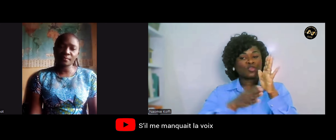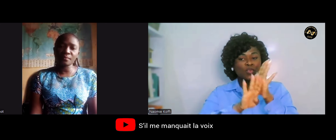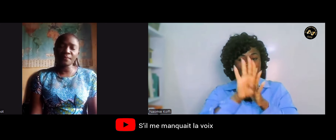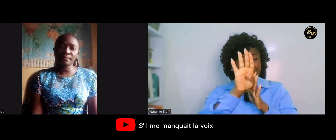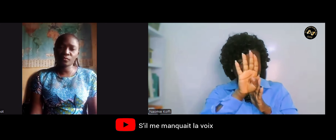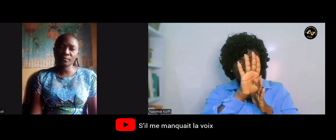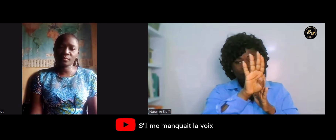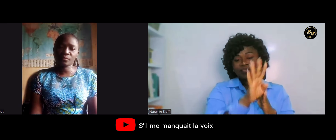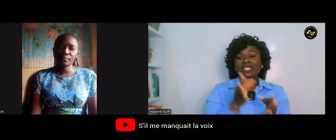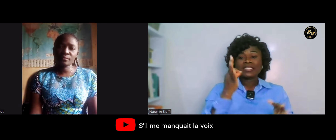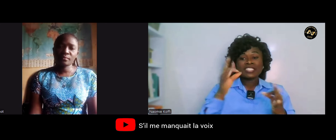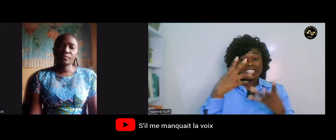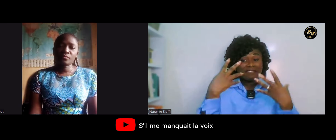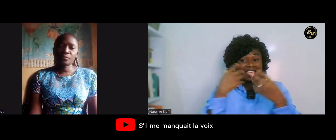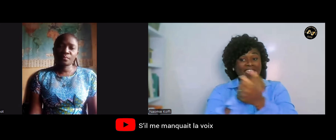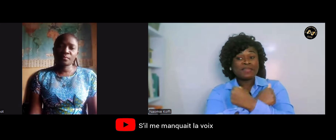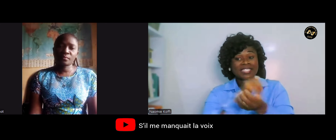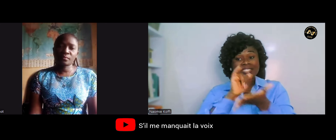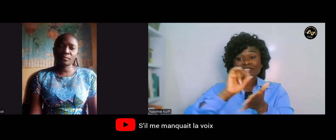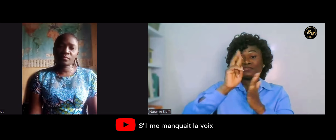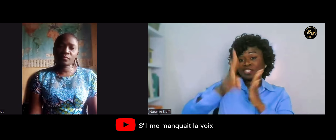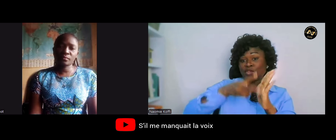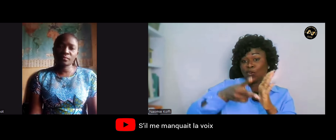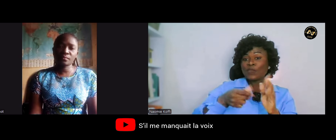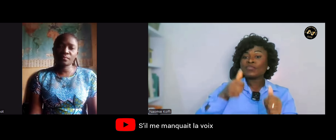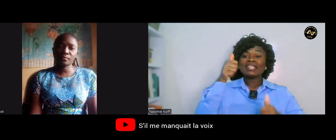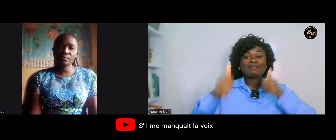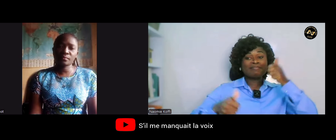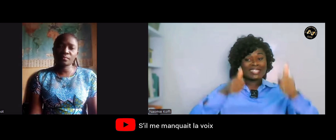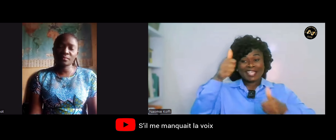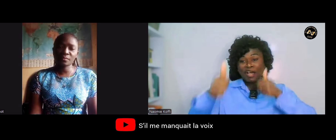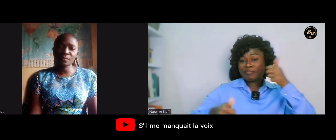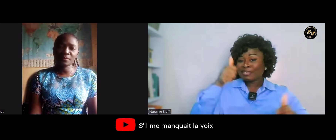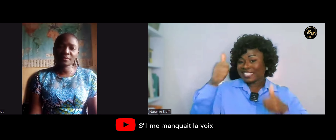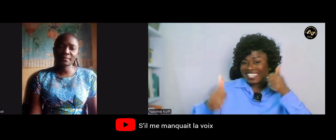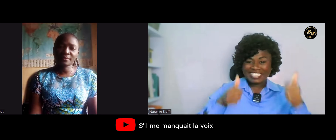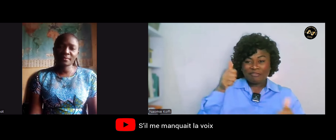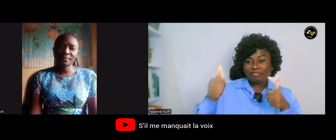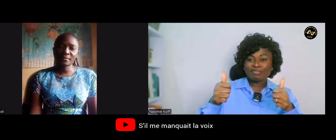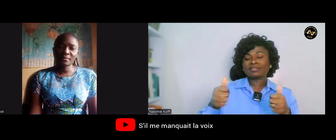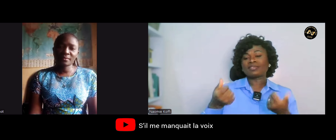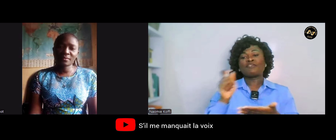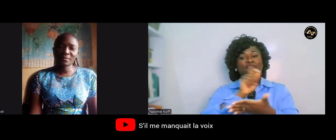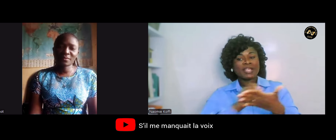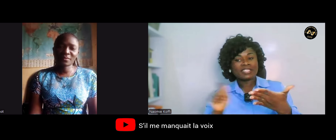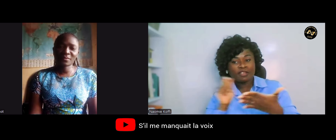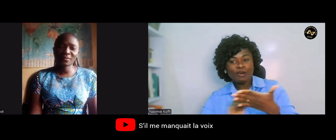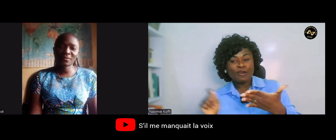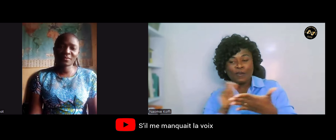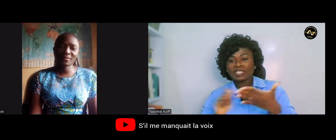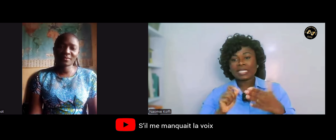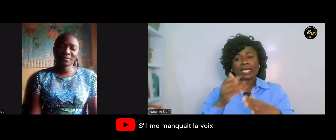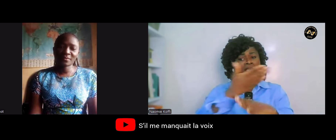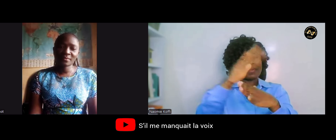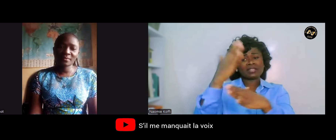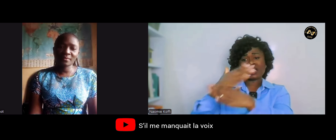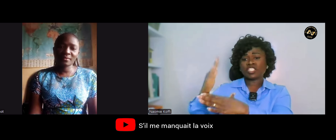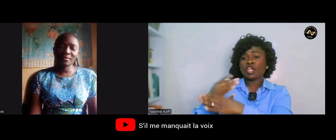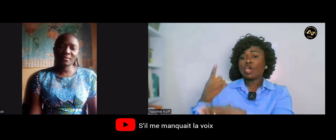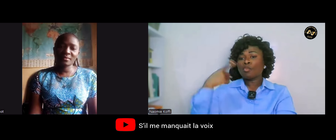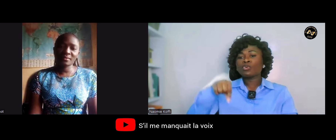puisse progresser. Si vous avez aimé cette vidéo, mettez un pouce, lâchez un pouce, vous mettez un commentaire